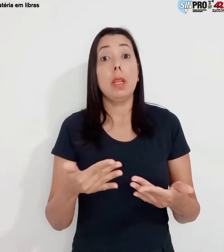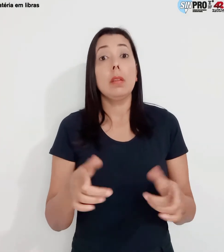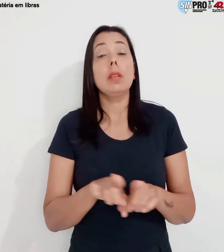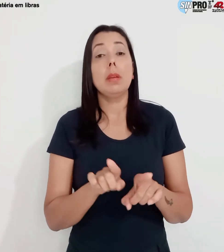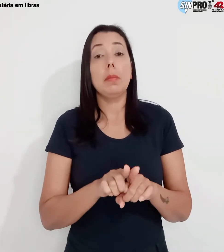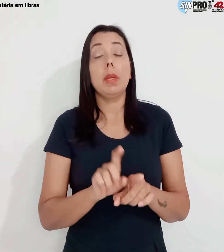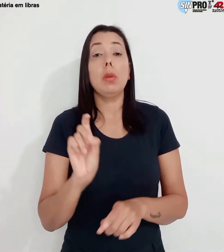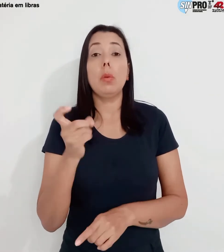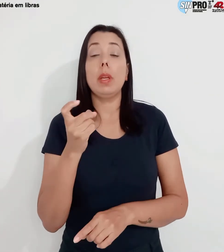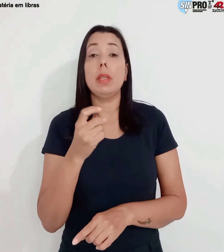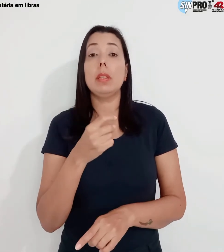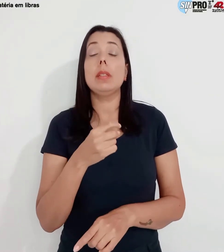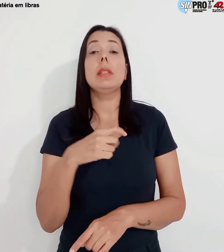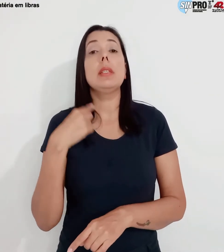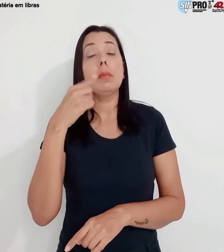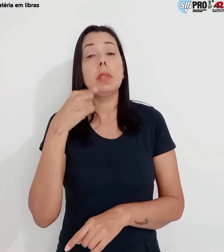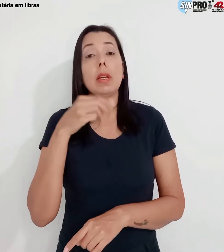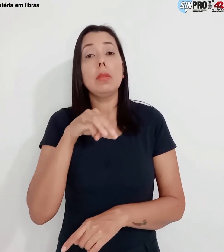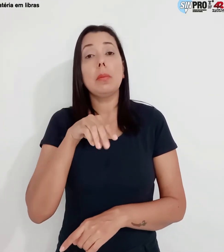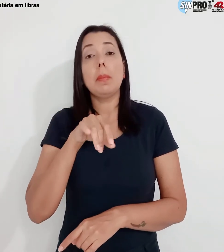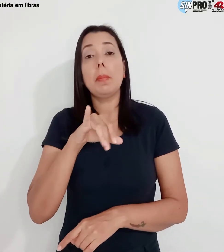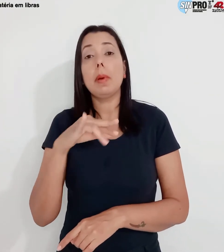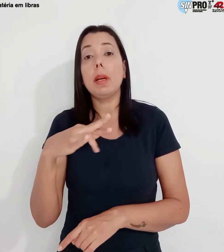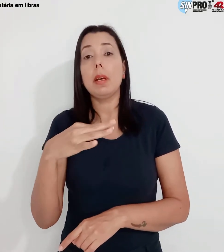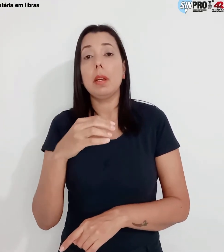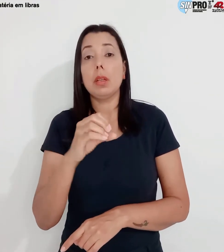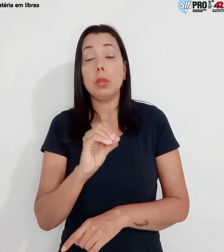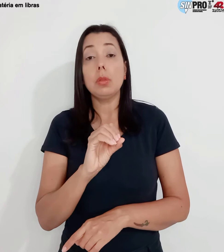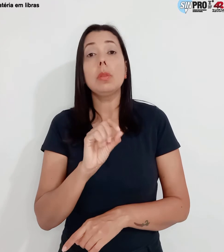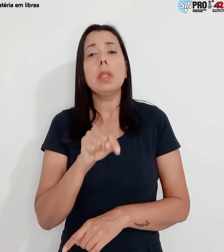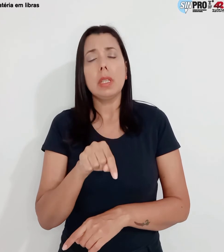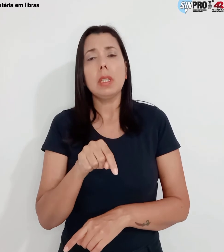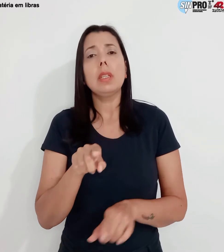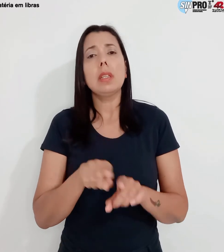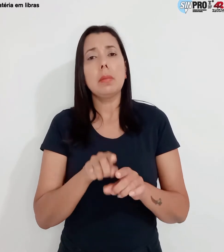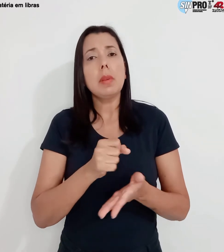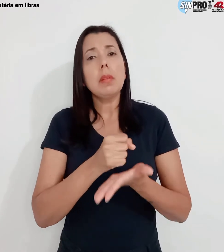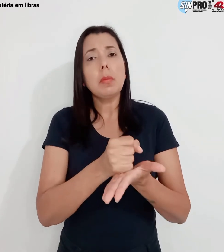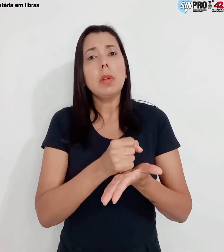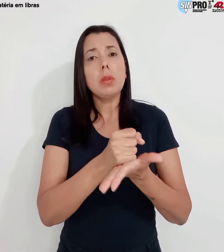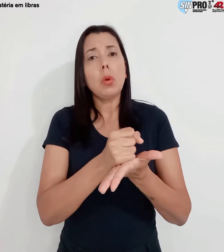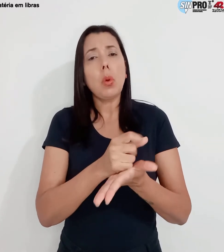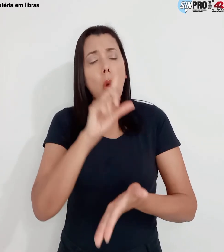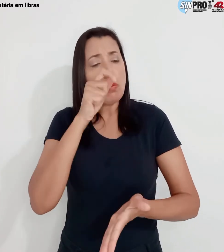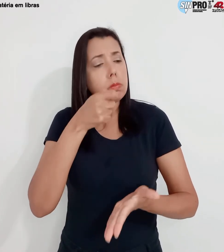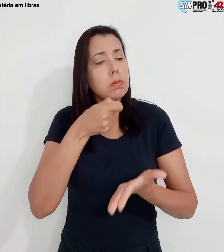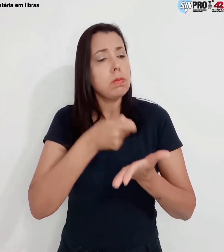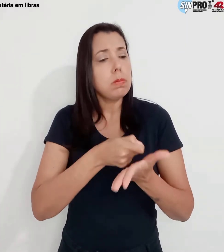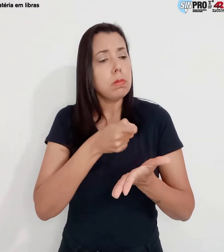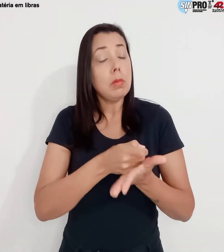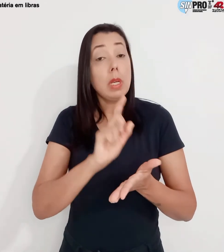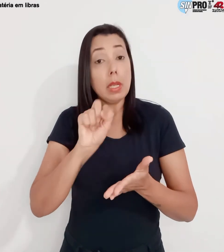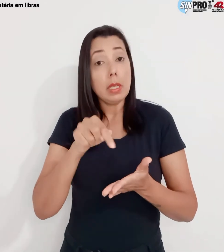Segundo o ex-deputado Márcio Moreira Alves, que era apoiador da ditadura e depois